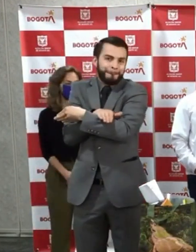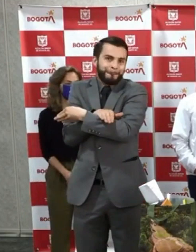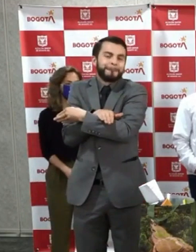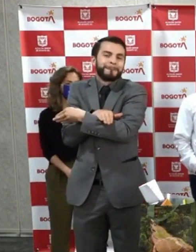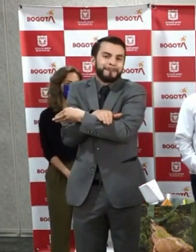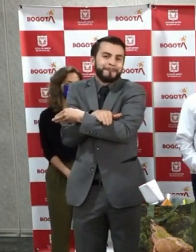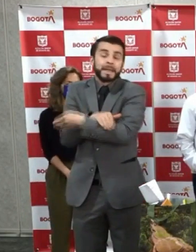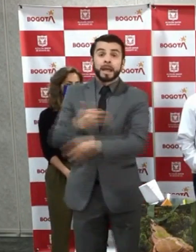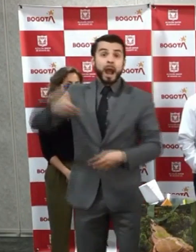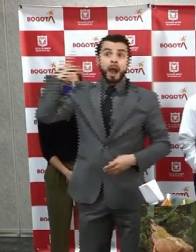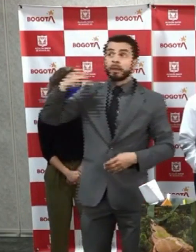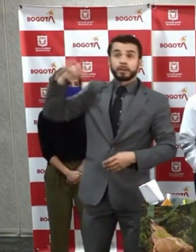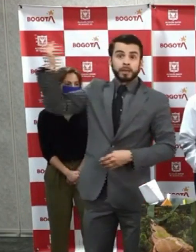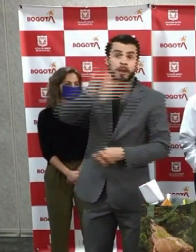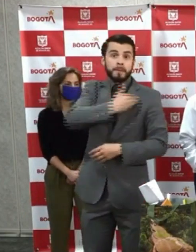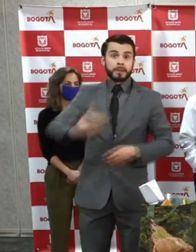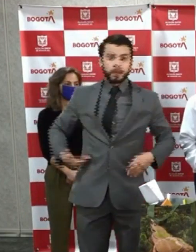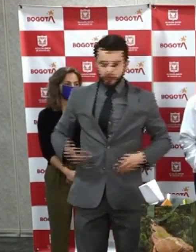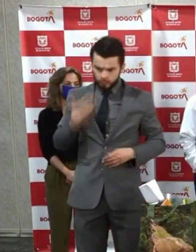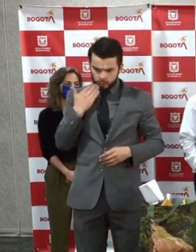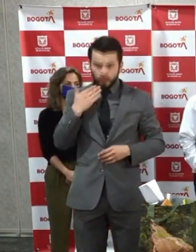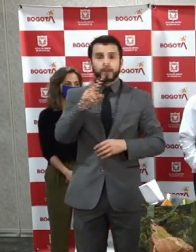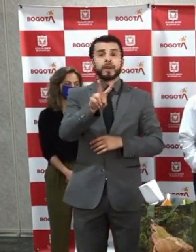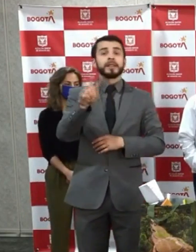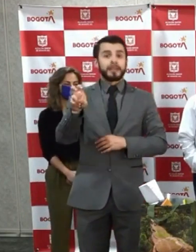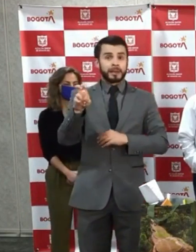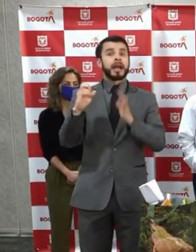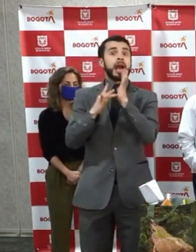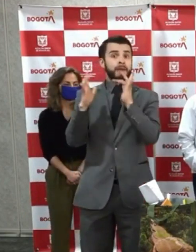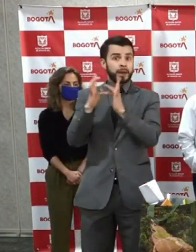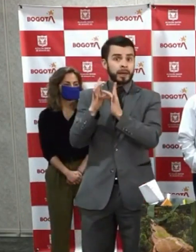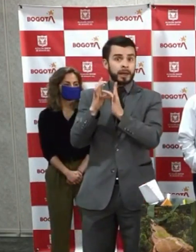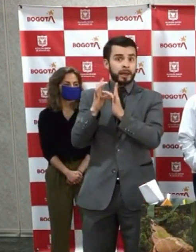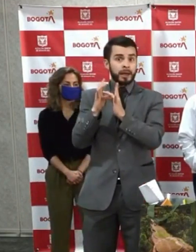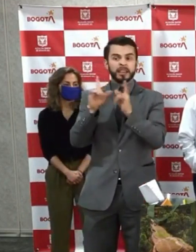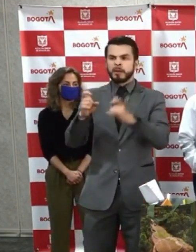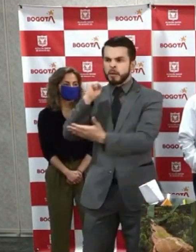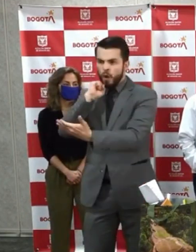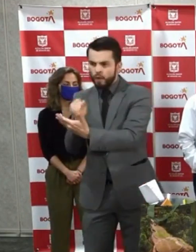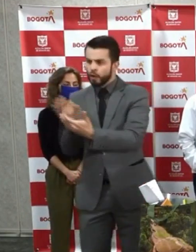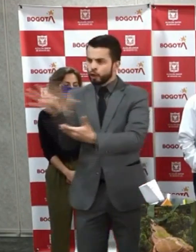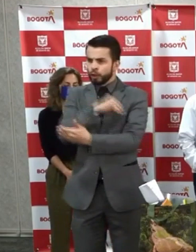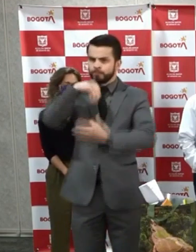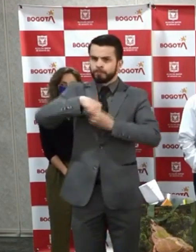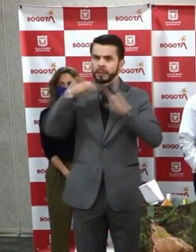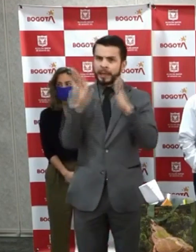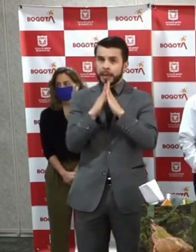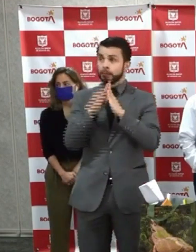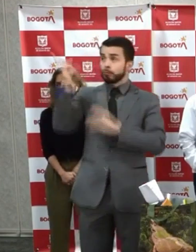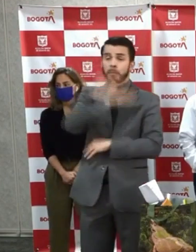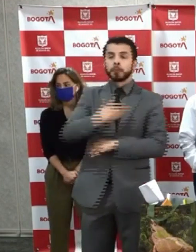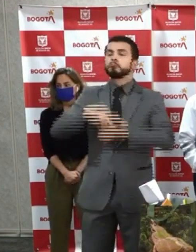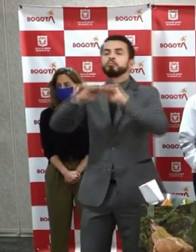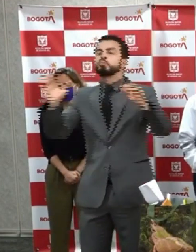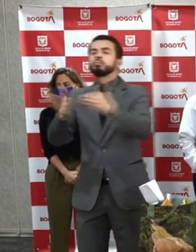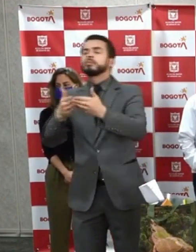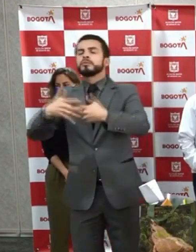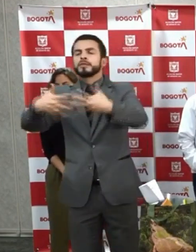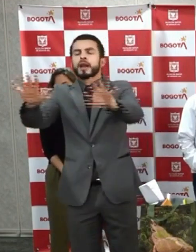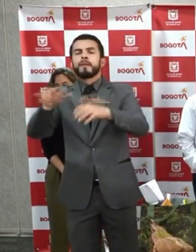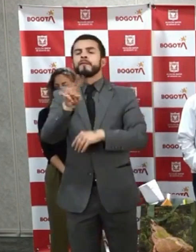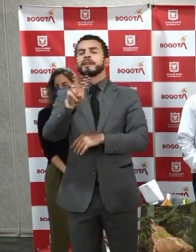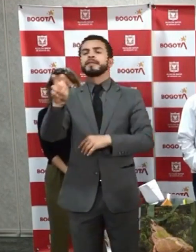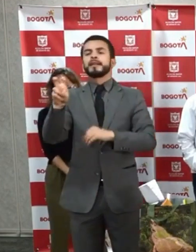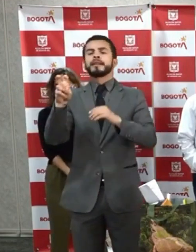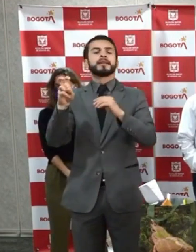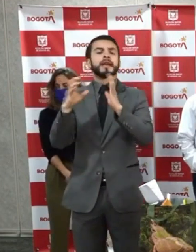presidente el 27 abril esa es la realidad desde el 27 de abril empezamos a autorizar sectores a salir entre el 27 abril y el 11 de